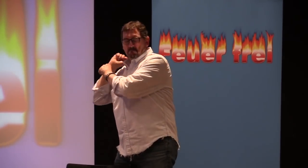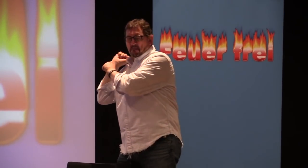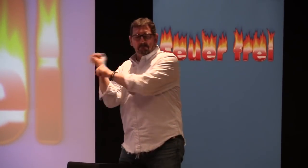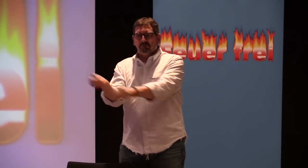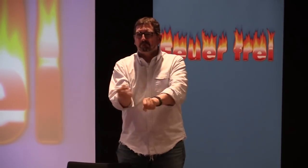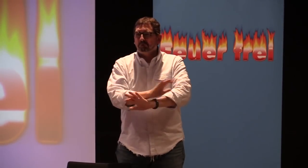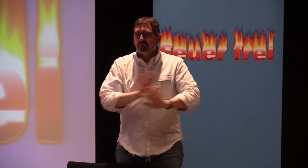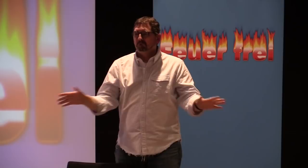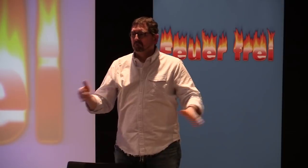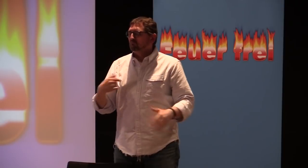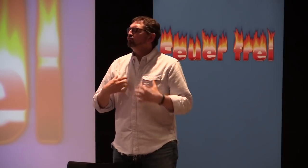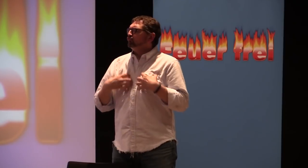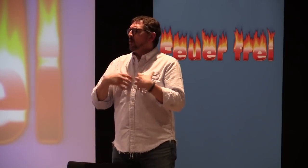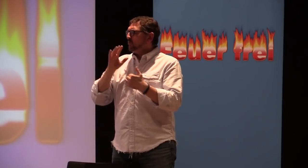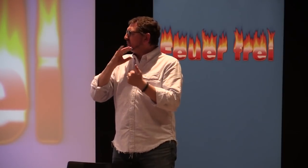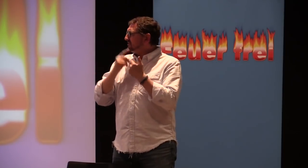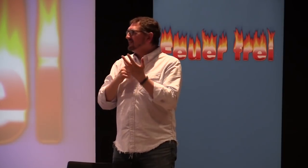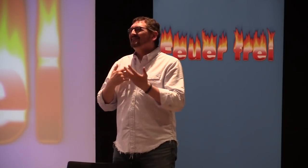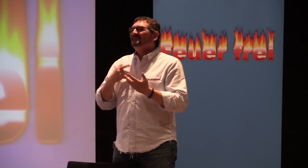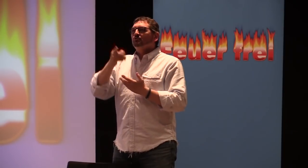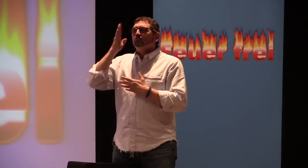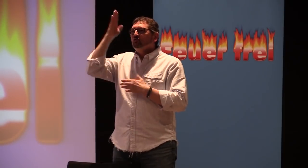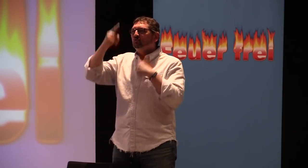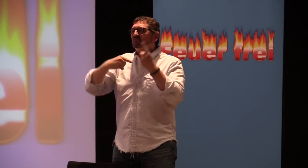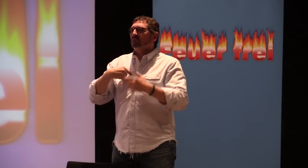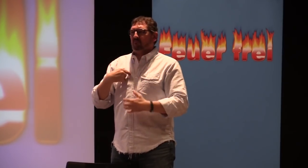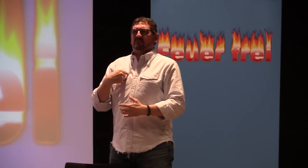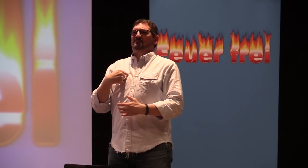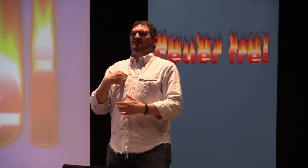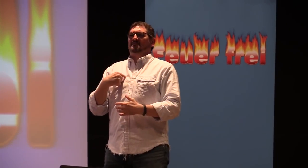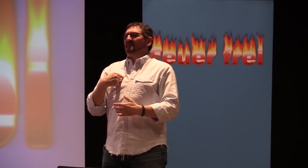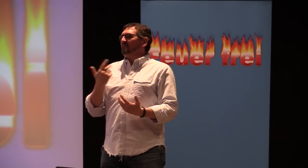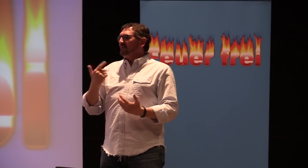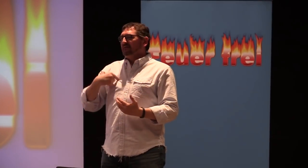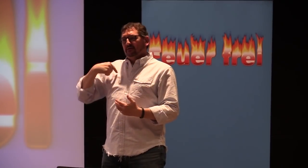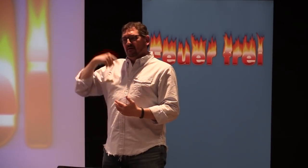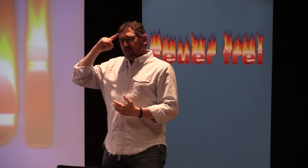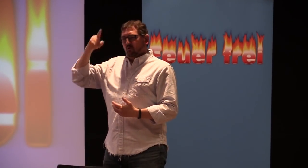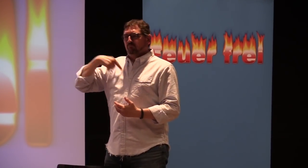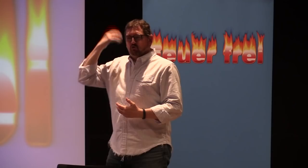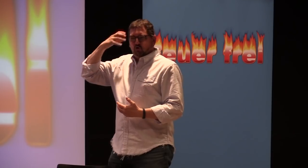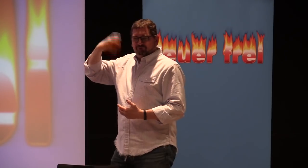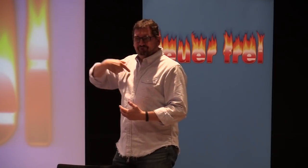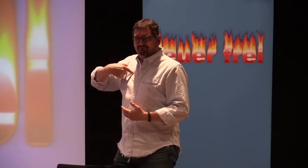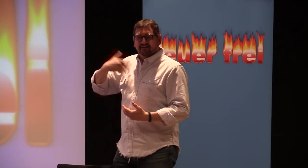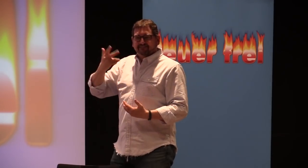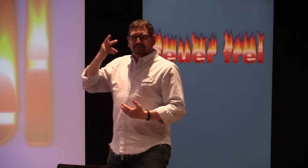Und das war für mich wirklich nochmal ein richtiger Wink mit dem überdimensionalen Zaunfall. Es war einfach für mich ein